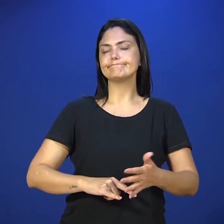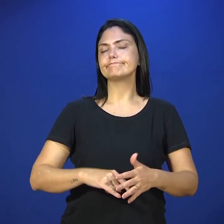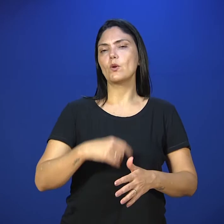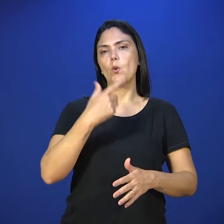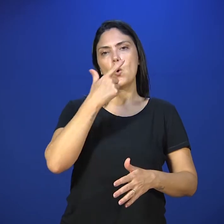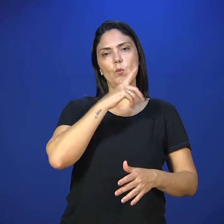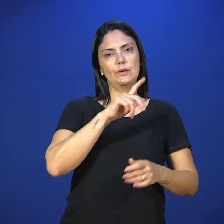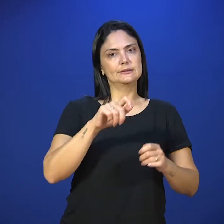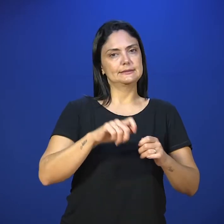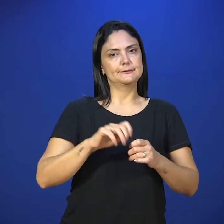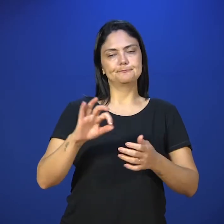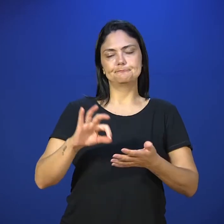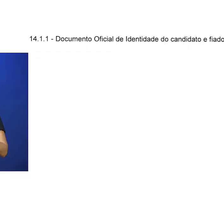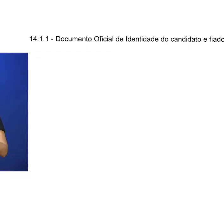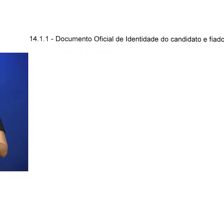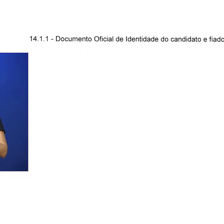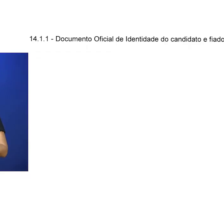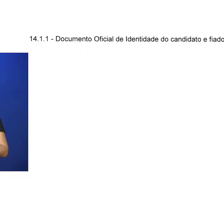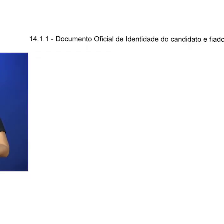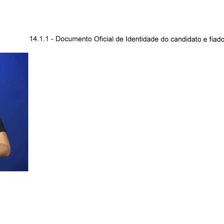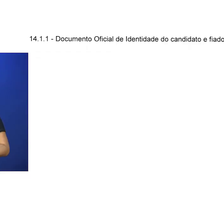impedir a realização da matrícula.